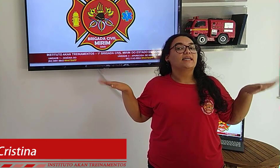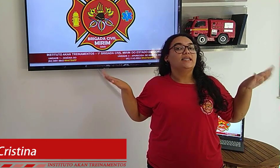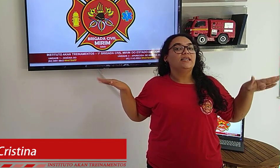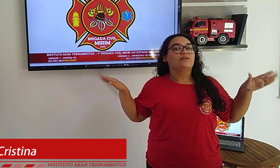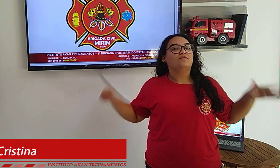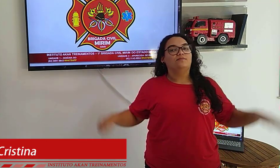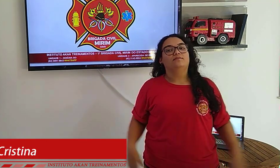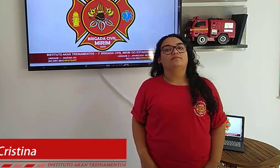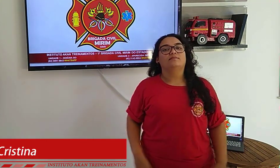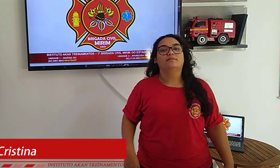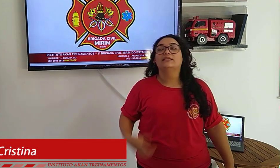passarinho,